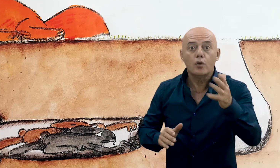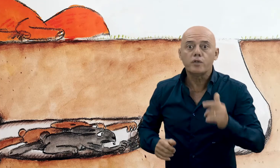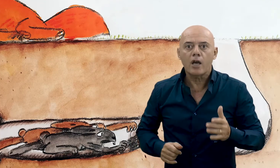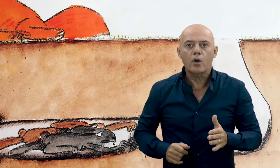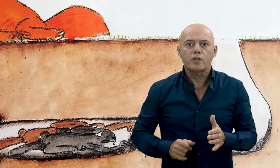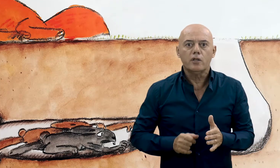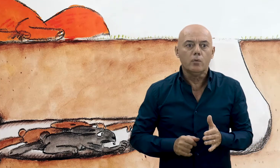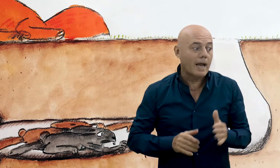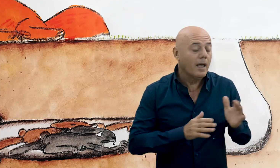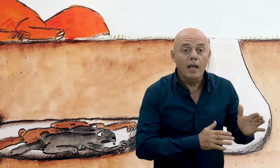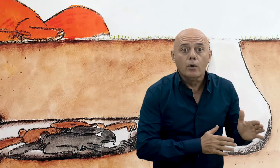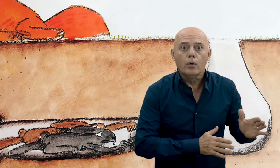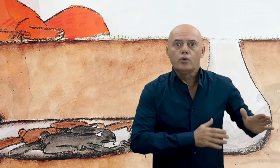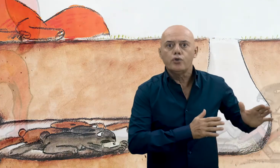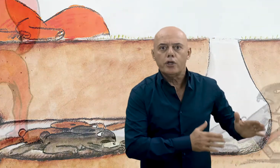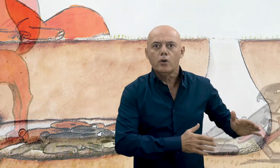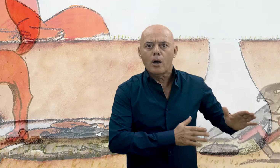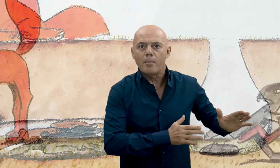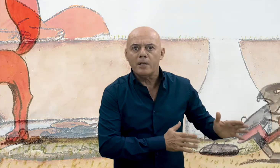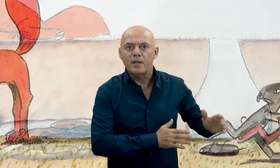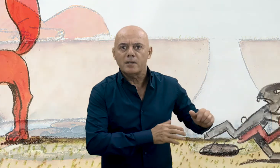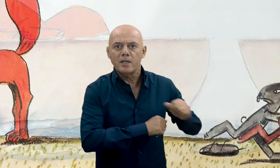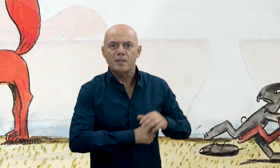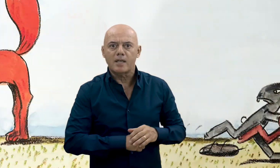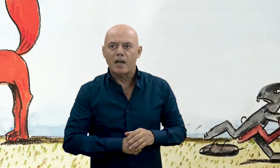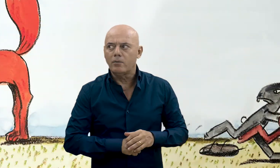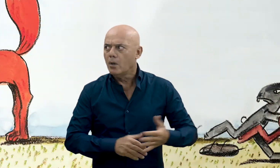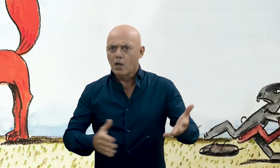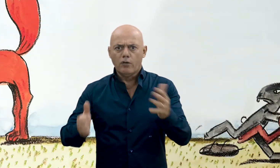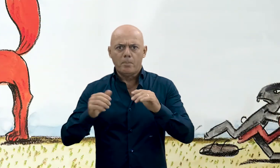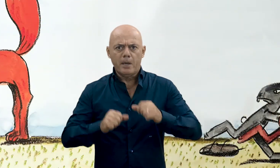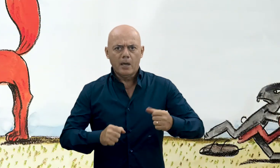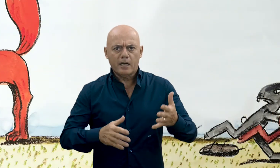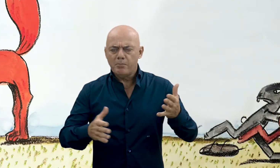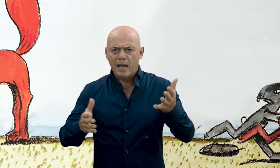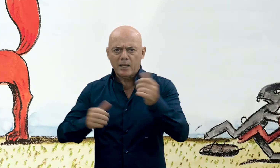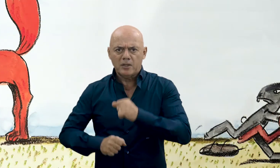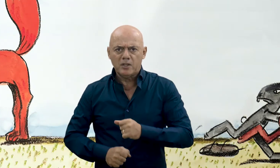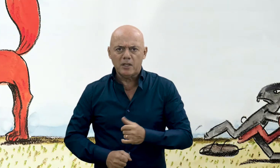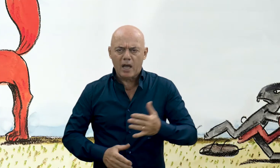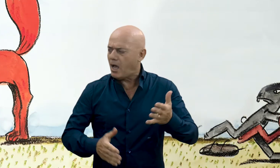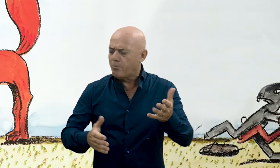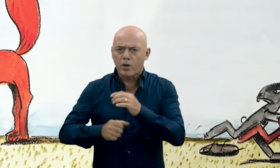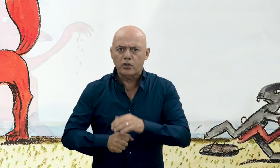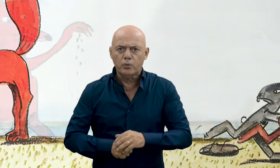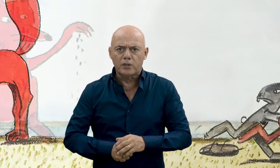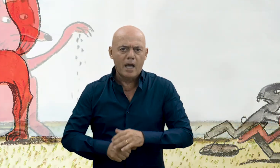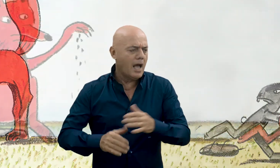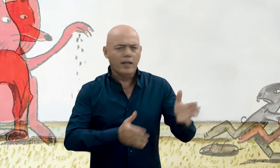si accorse di nulla e loro riuscirono a mettersi in salvo. La volpe, arrabbiata, stizzita, a bocca asciutta, andò